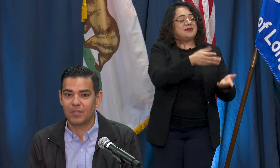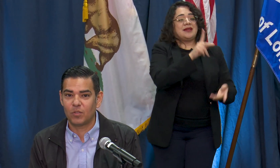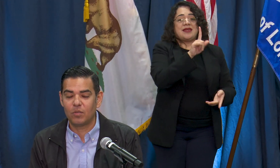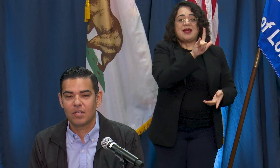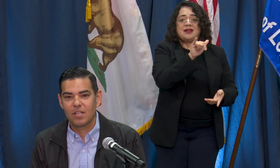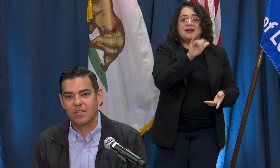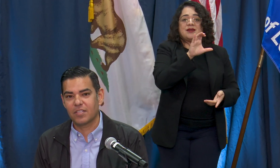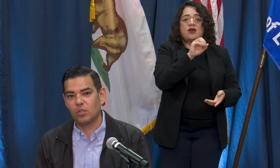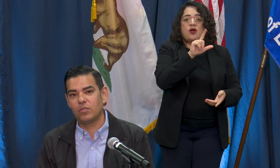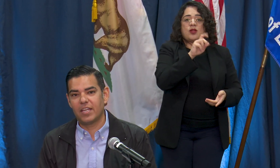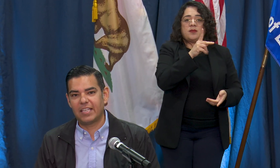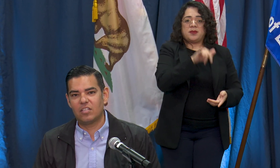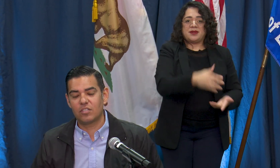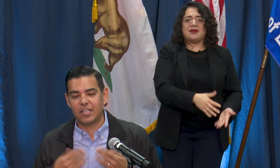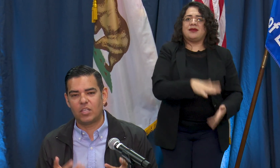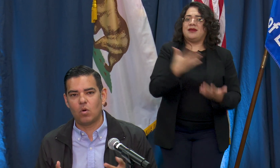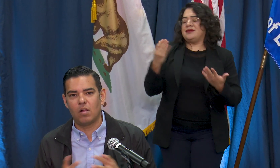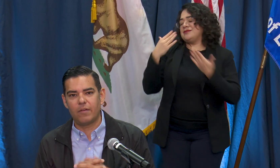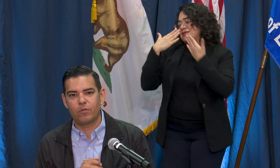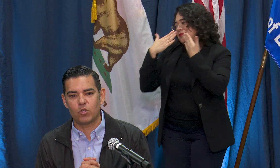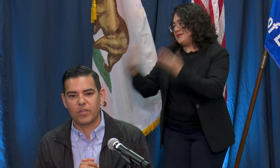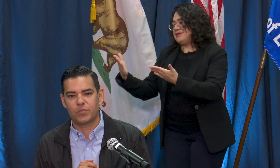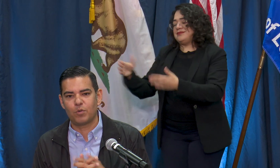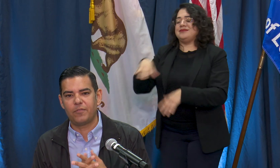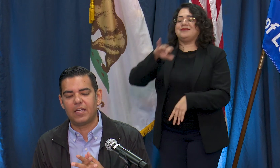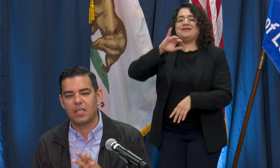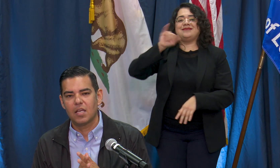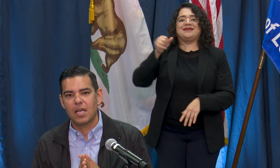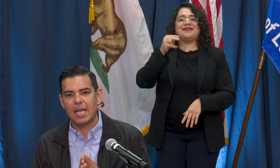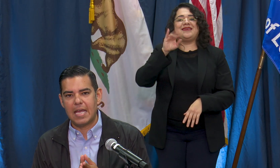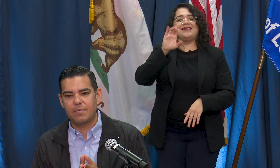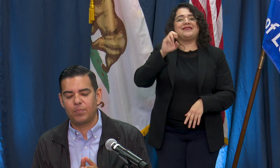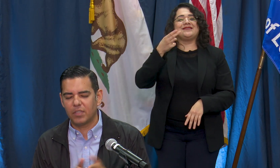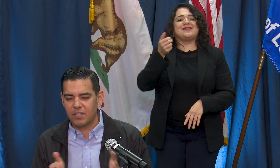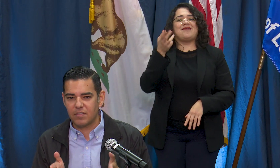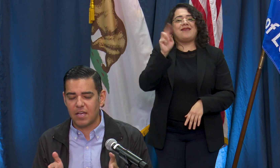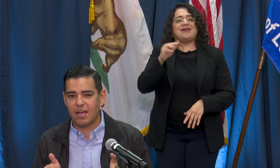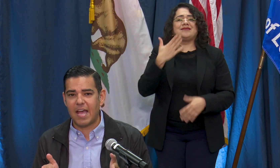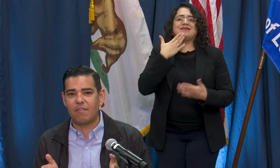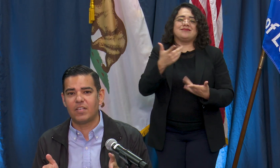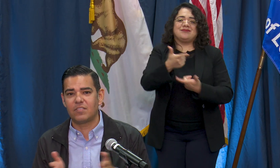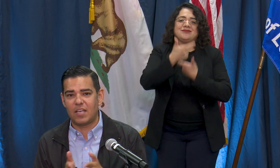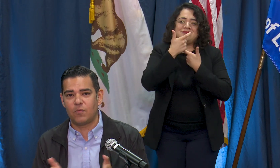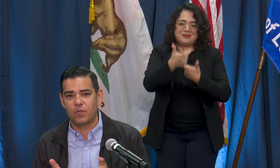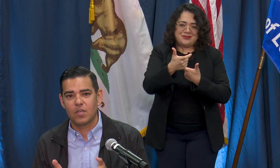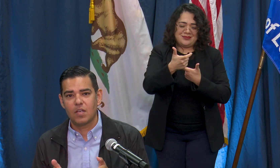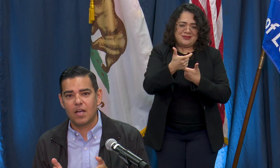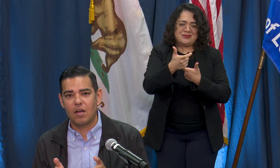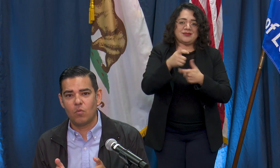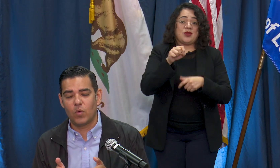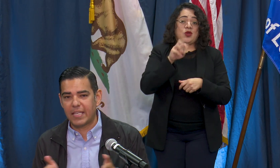del Departamento de Salud. And again, just thank you all for joining this briefing. And please have a